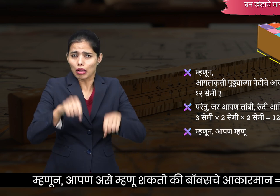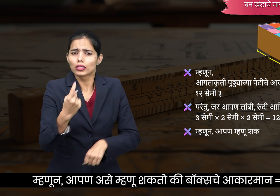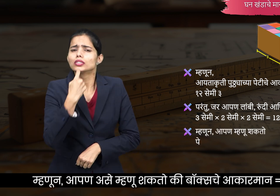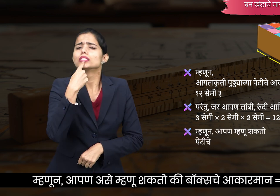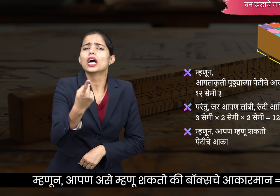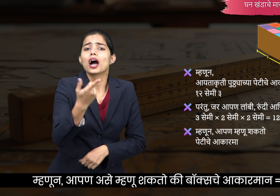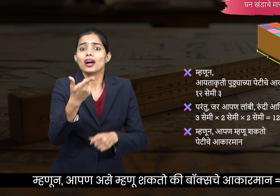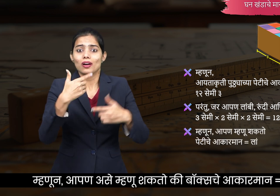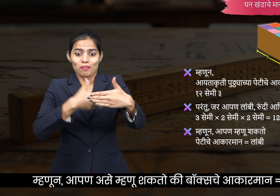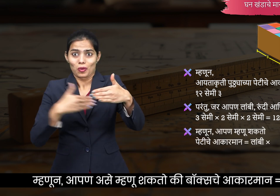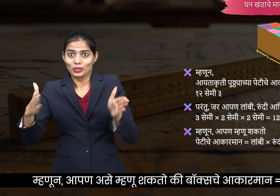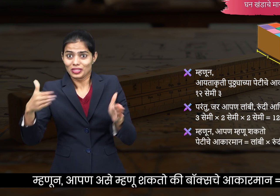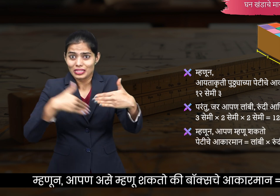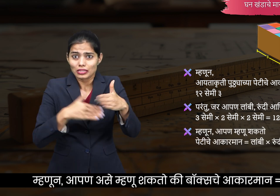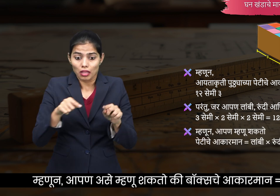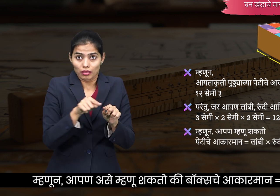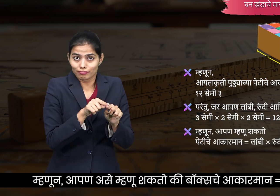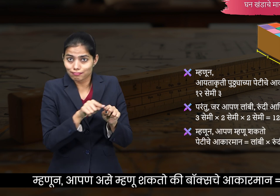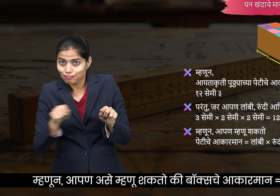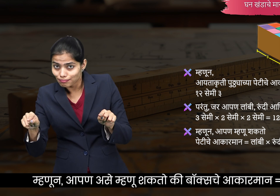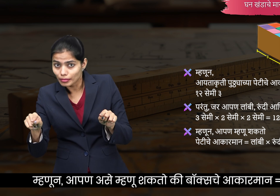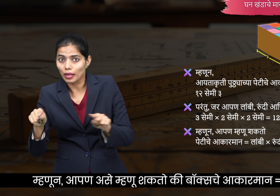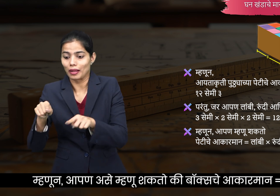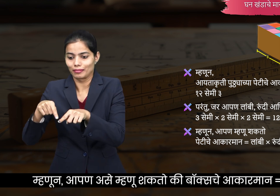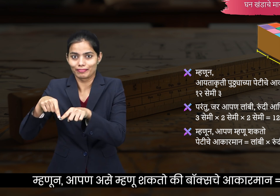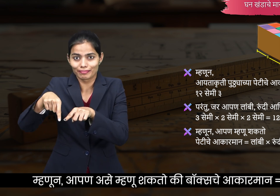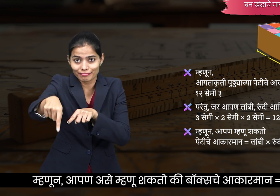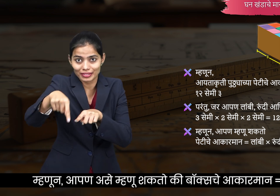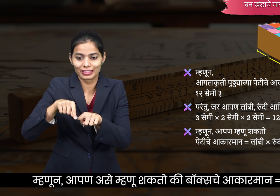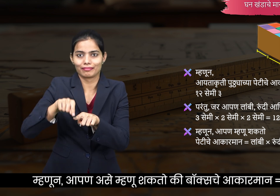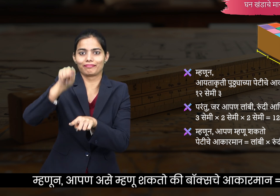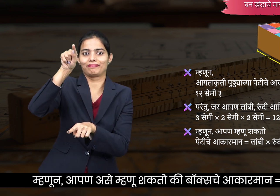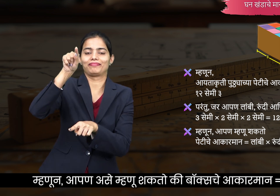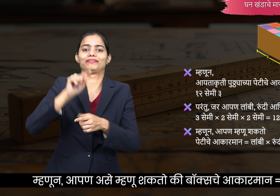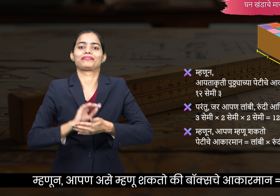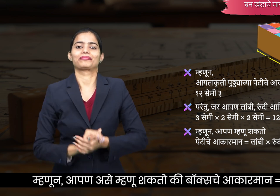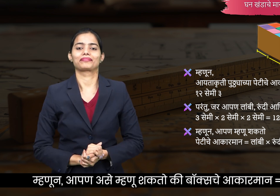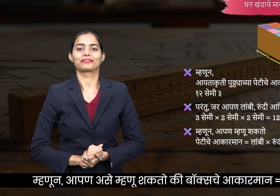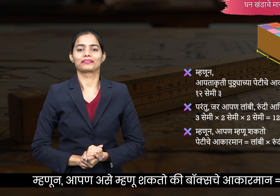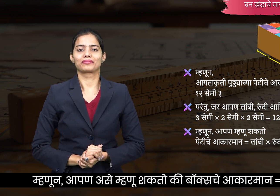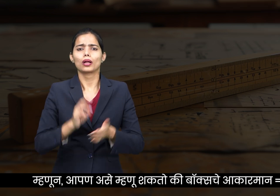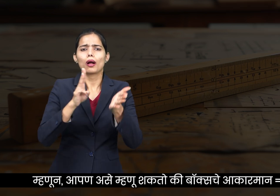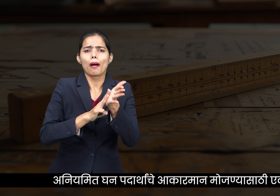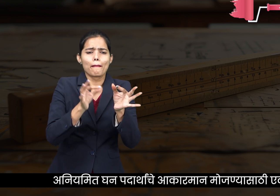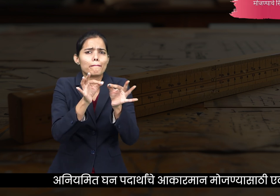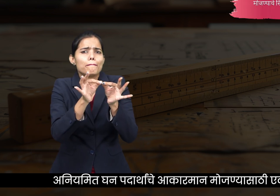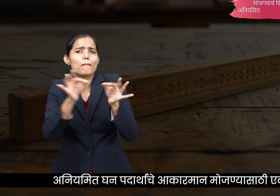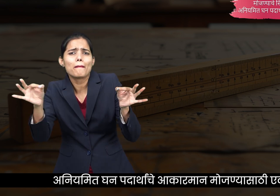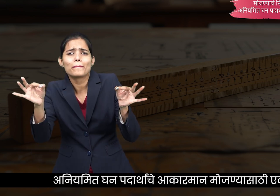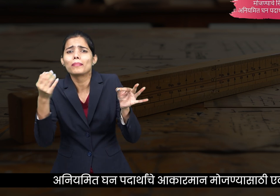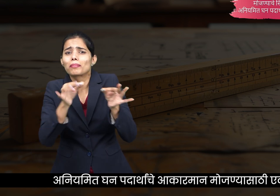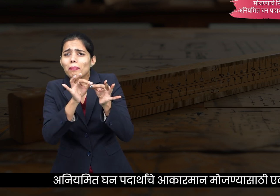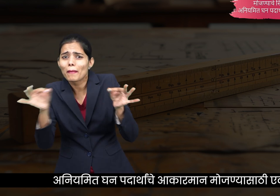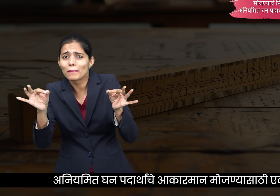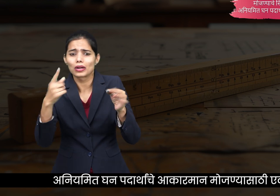म्हणून आपण असे म्हणू शकतो की बॉक्सचे आकारमान बरोबर लांबी गुणिले रुंदी गुणिले उंची. अनियमित